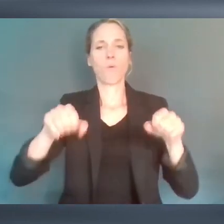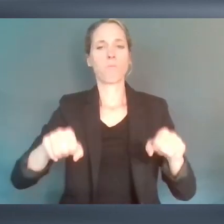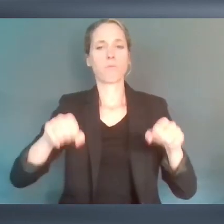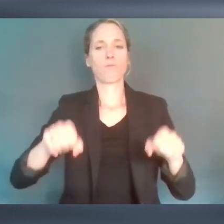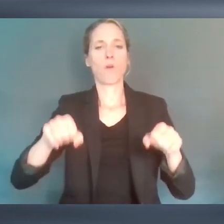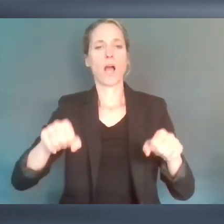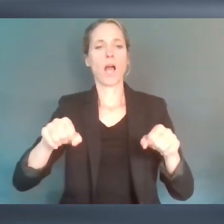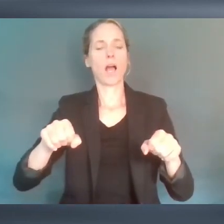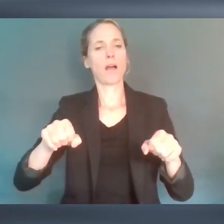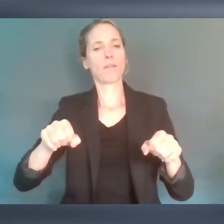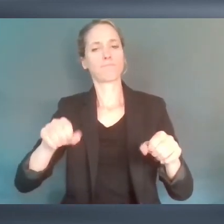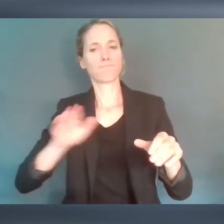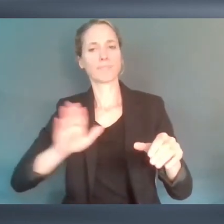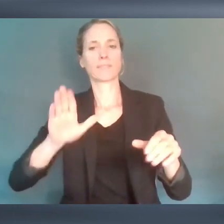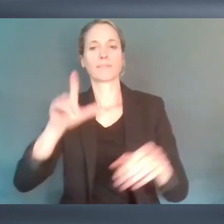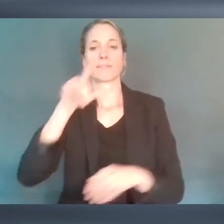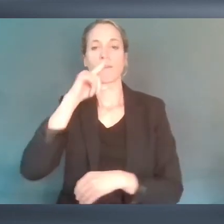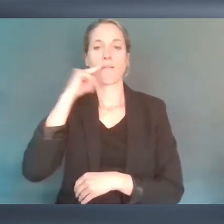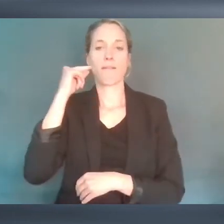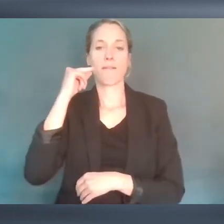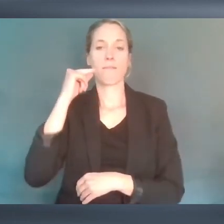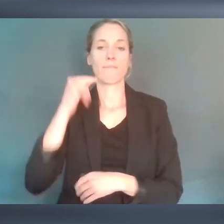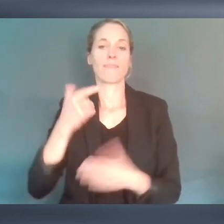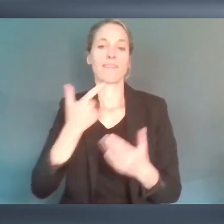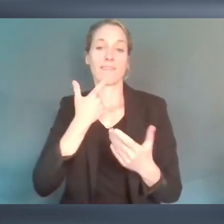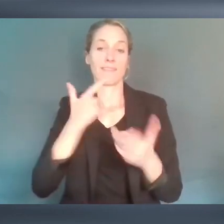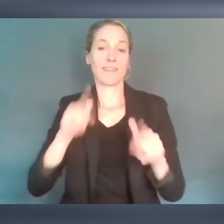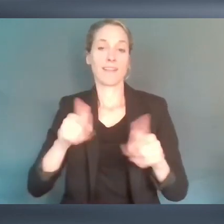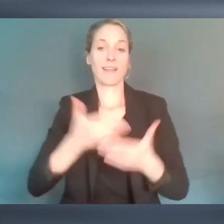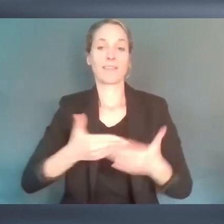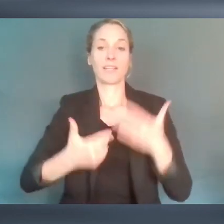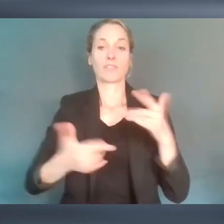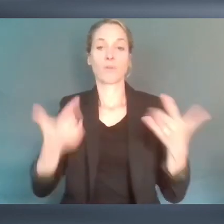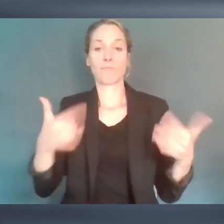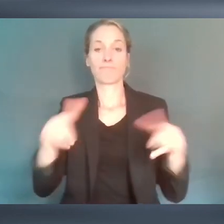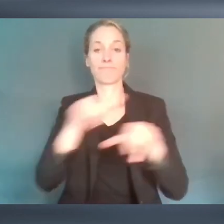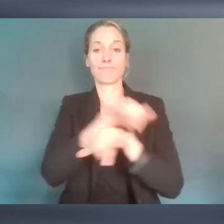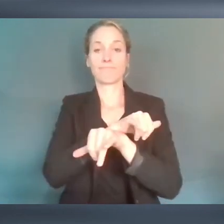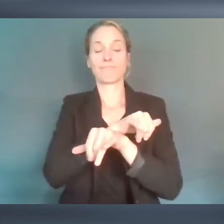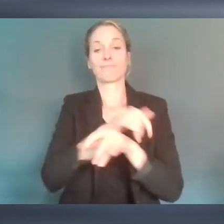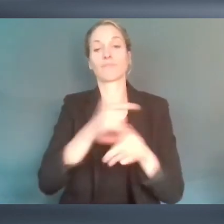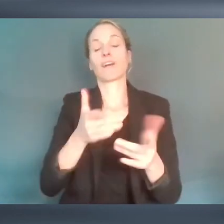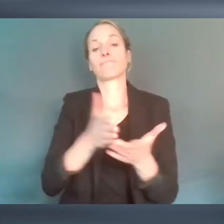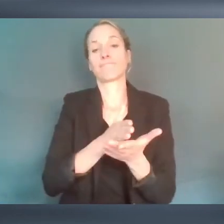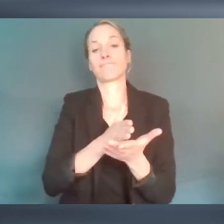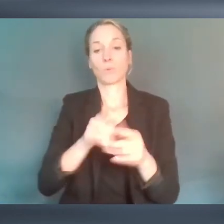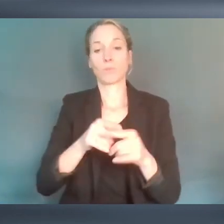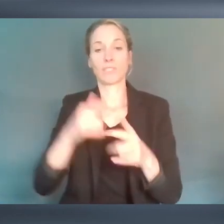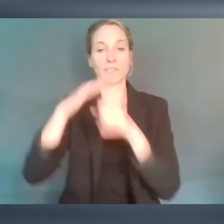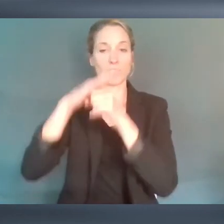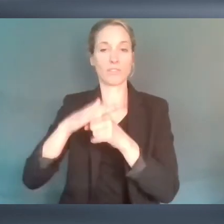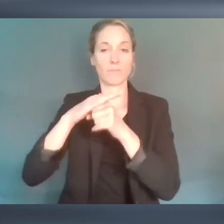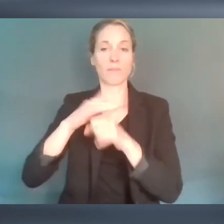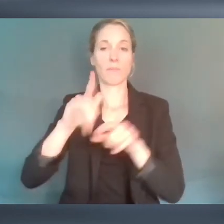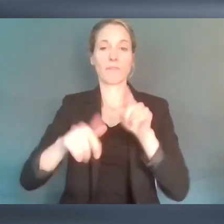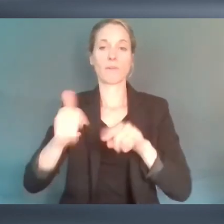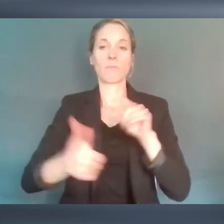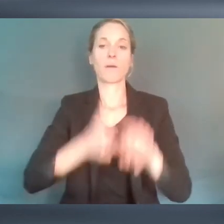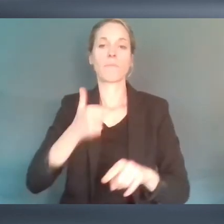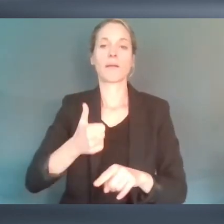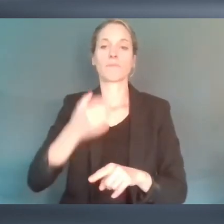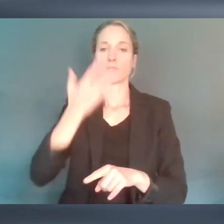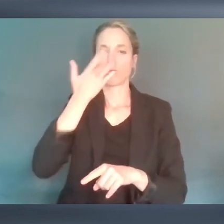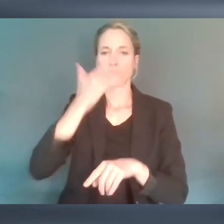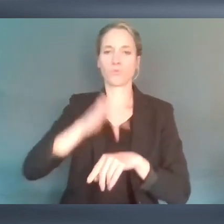Et il y a là, bien sûr, une ambivalence, mais aussi une discrimination que j'ai pu parfois ressentir. Parfois, il valait